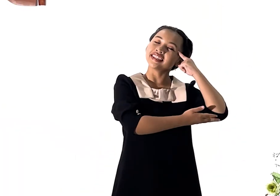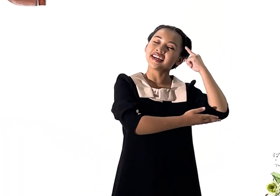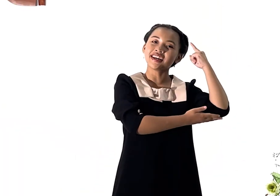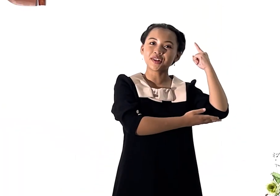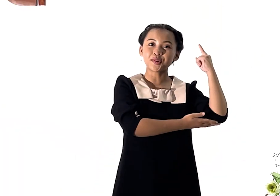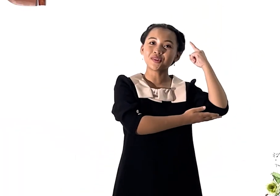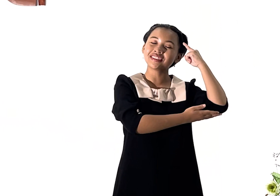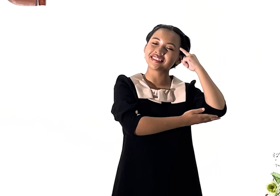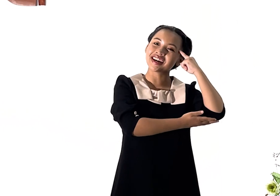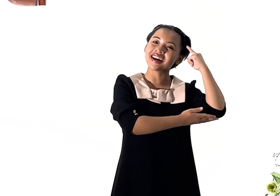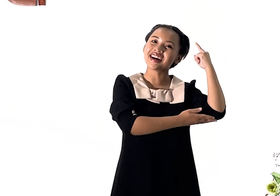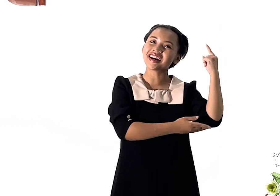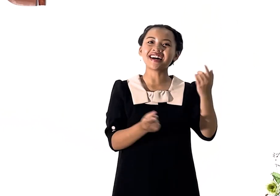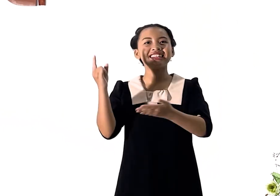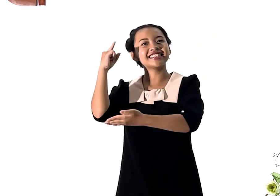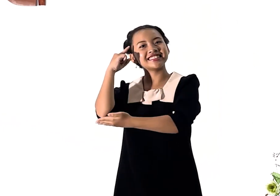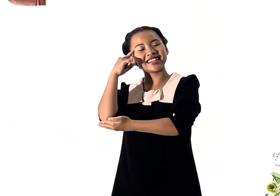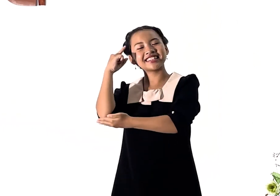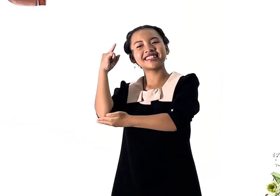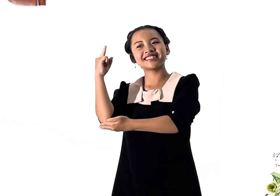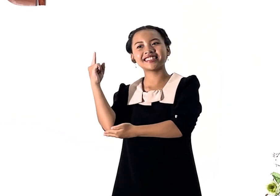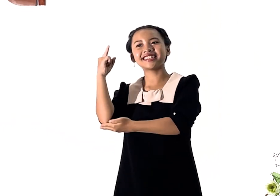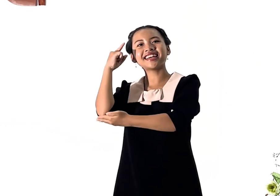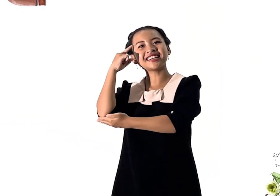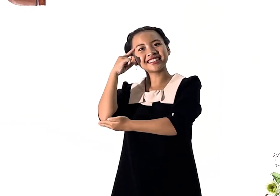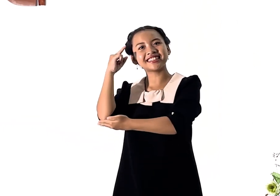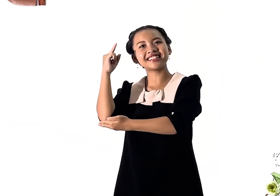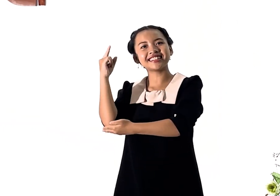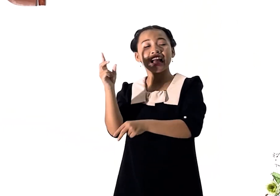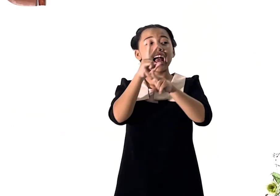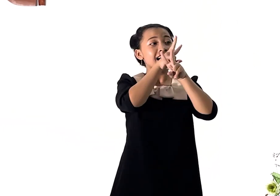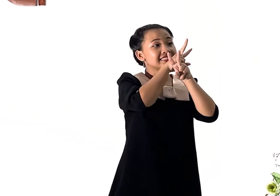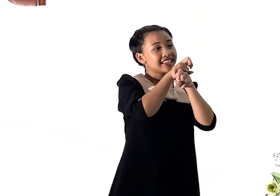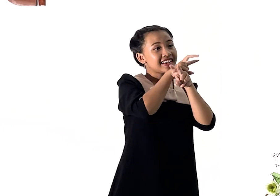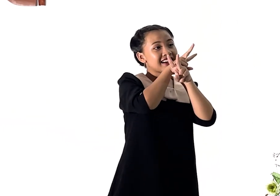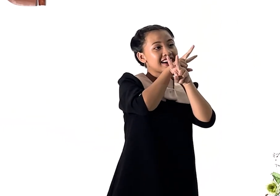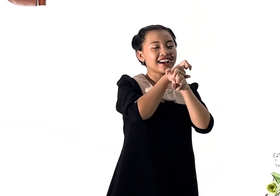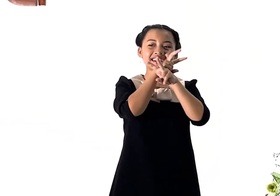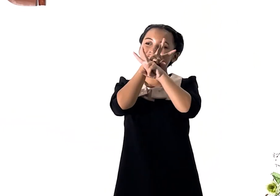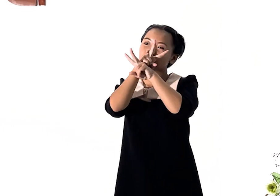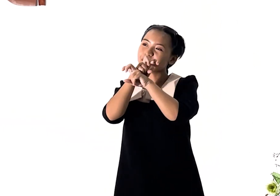지혜로운 자는 자기 주회를 사랑하지